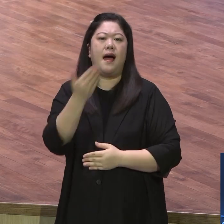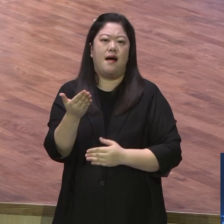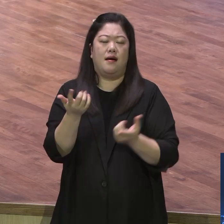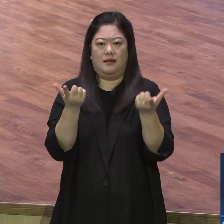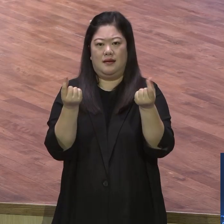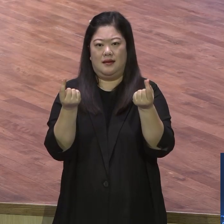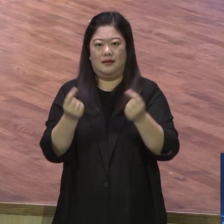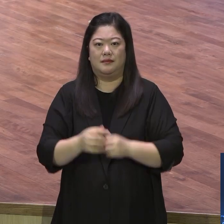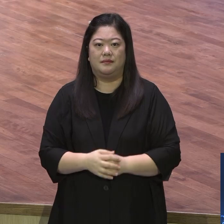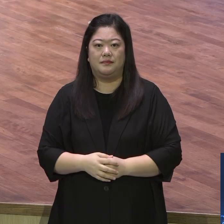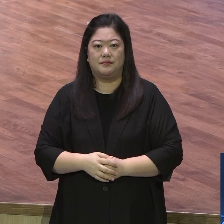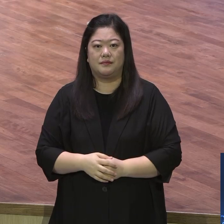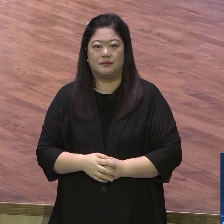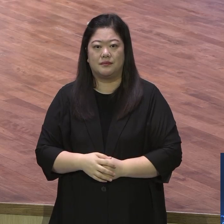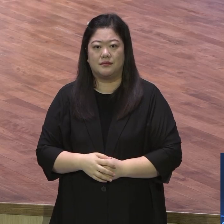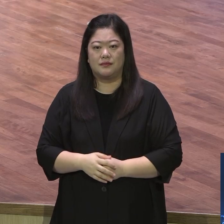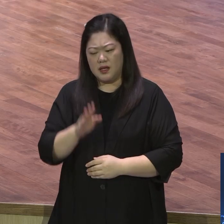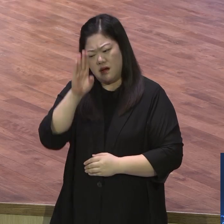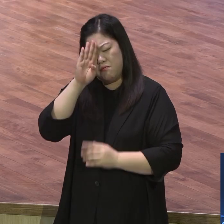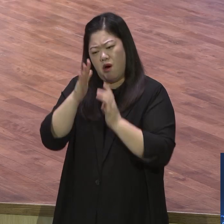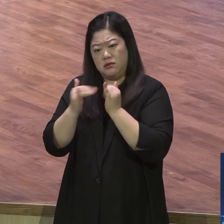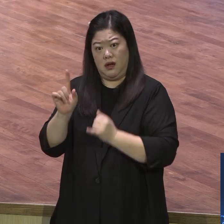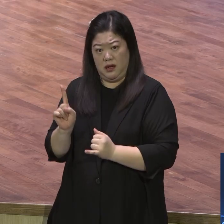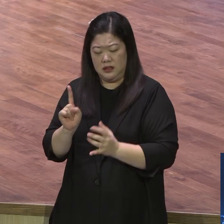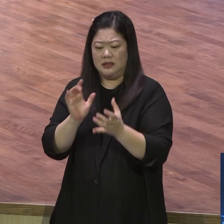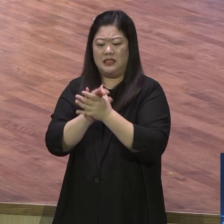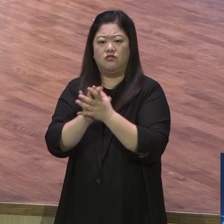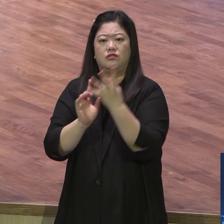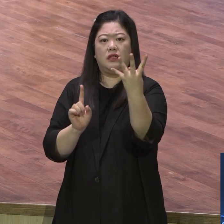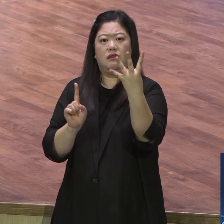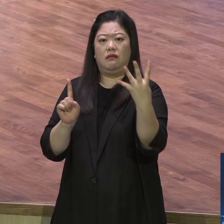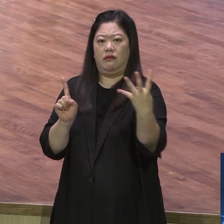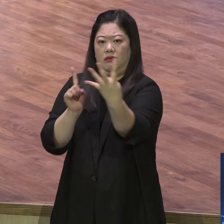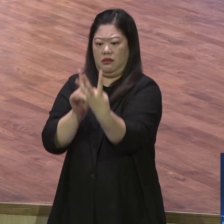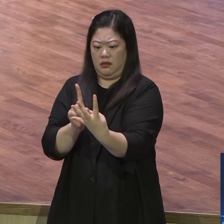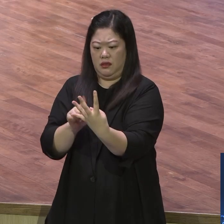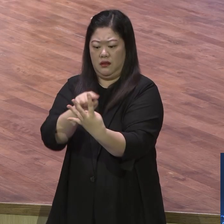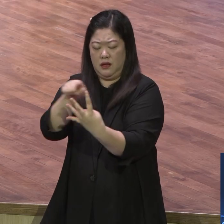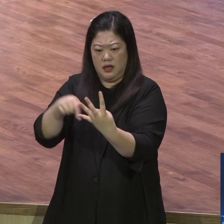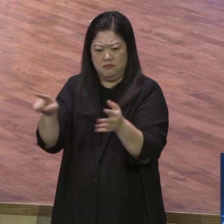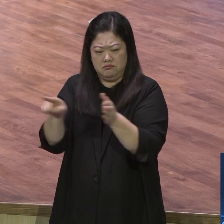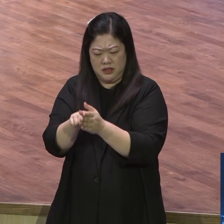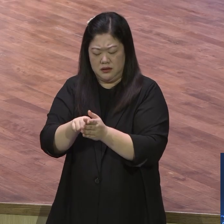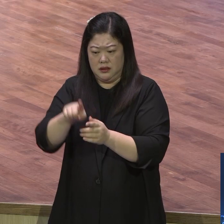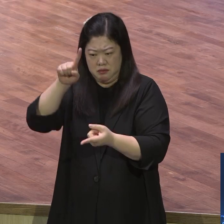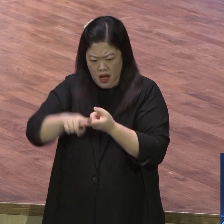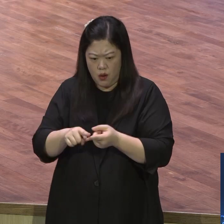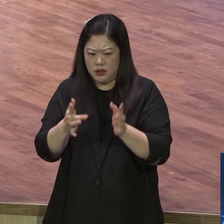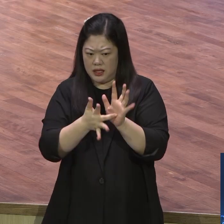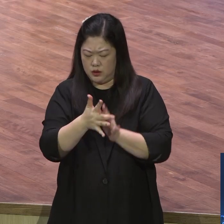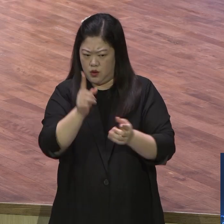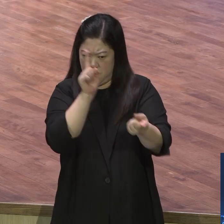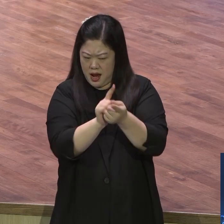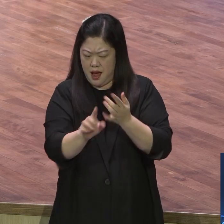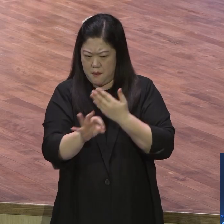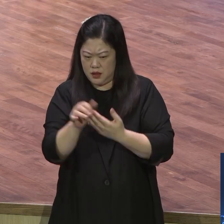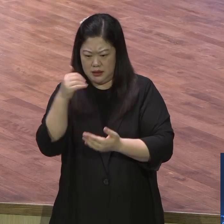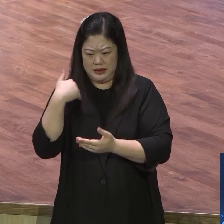중심병자의 친구들 이 믿음을 실제로 모여 이들은 믿음을 실제로 행동으로 옮겼어요 믿고 있는 것이 아니라